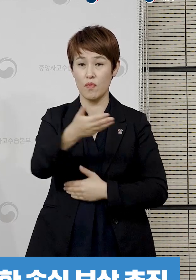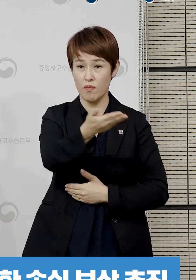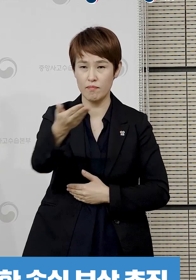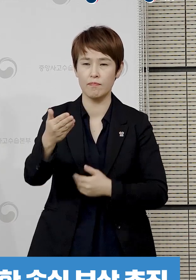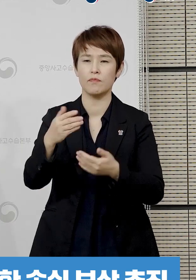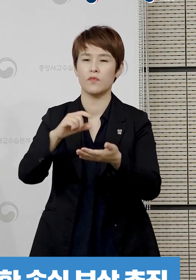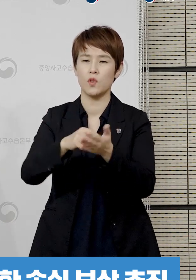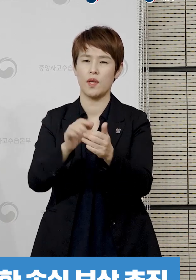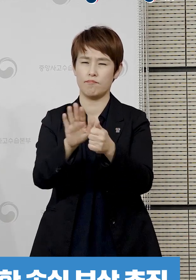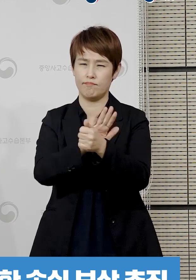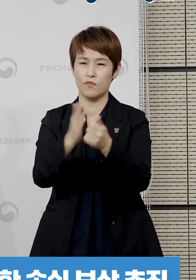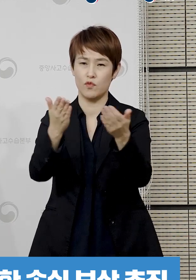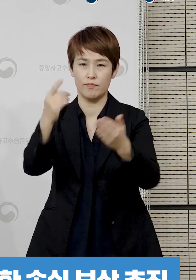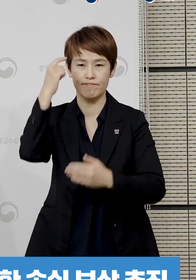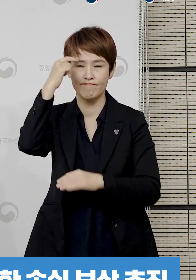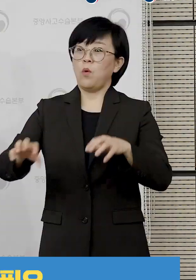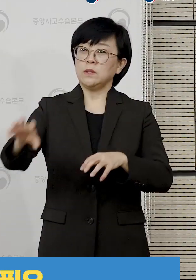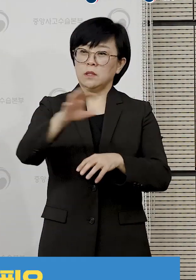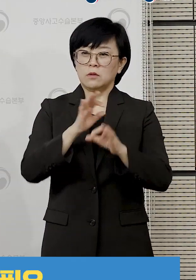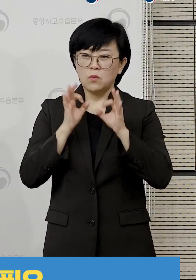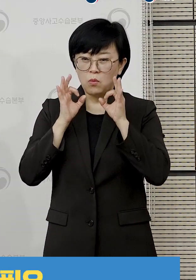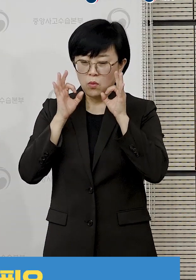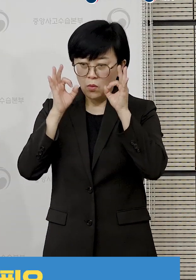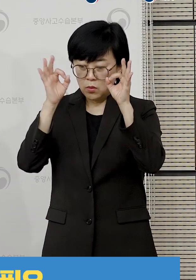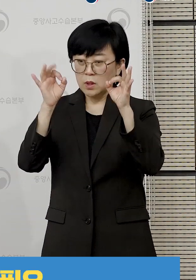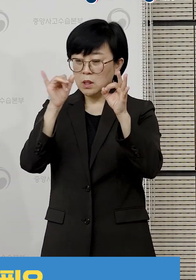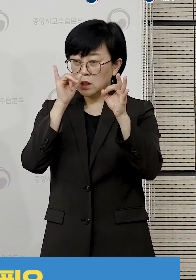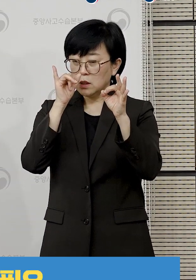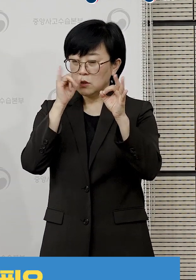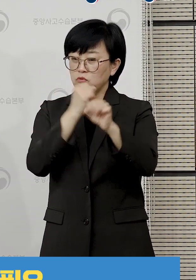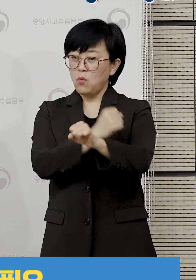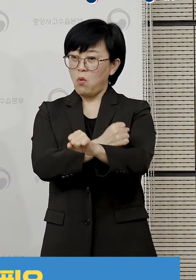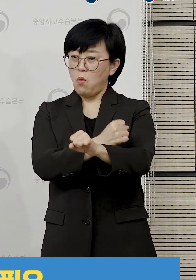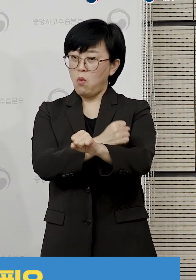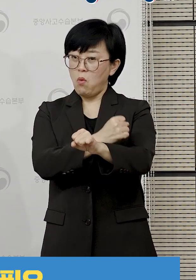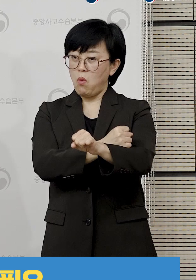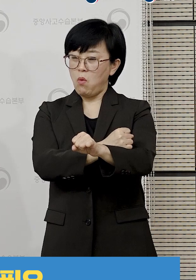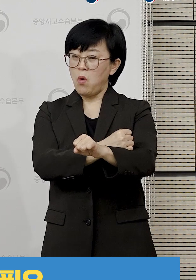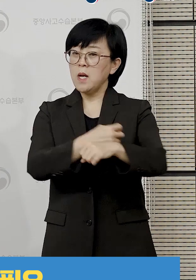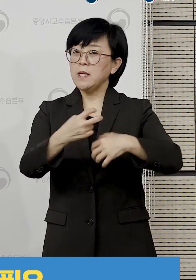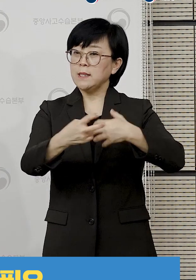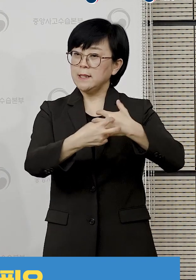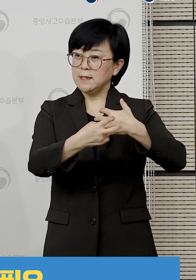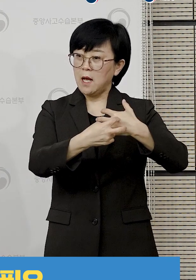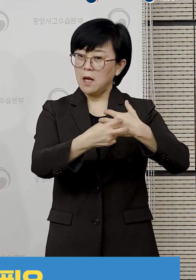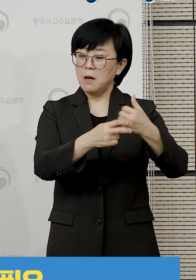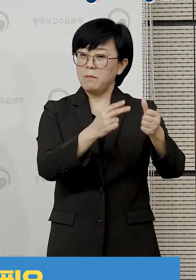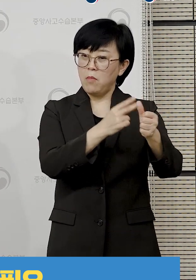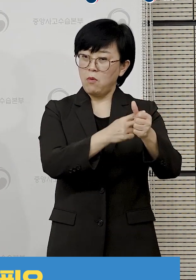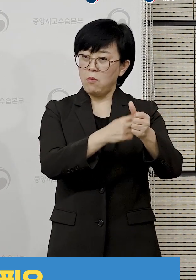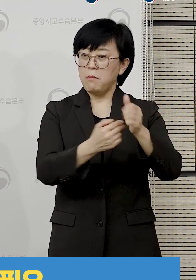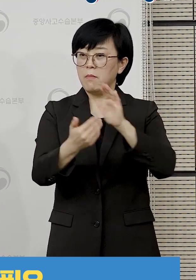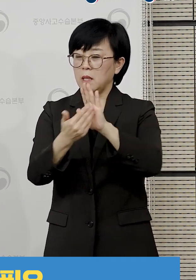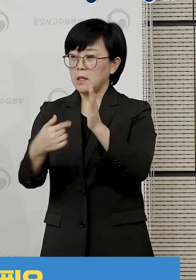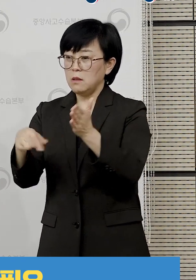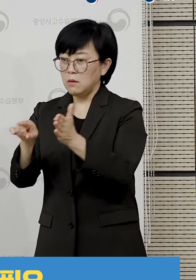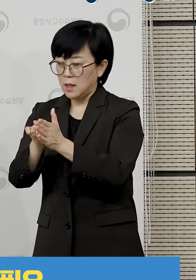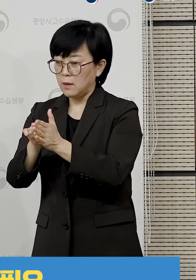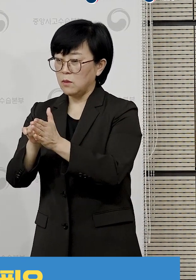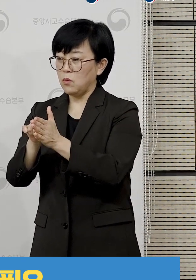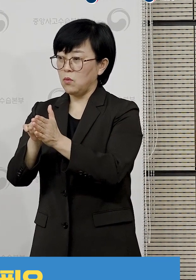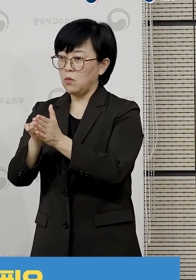적절한 보상을 추진할 계획입니다. 특히 현장에서 애쓰시는 그 의료진들 그리고